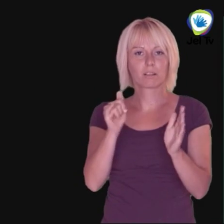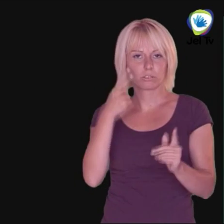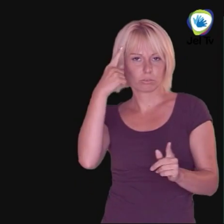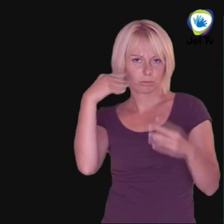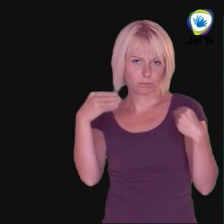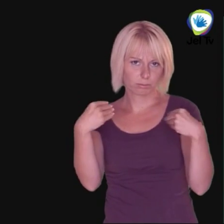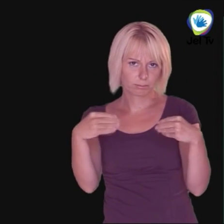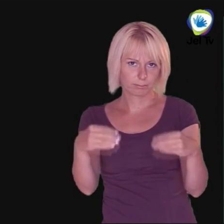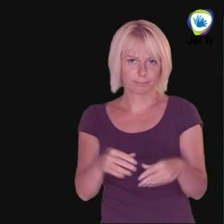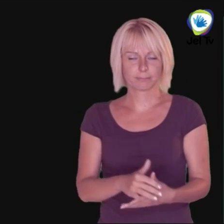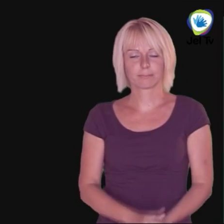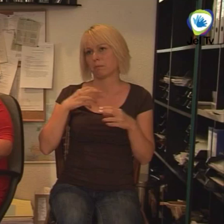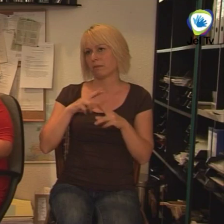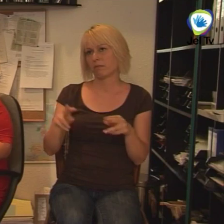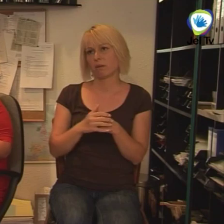be tudott számolni.